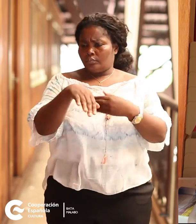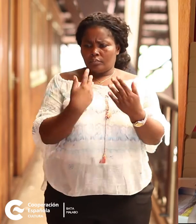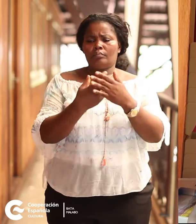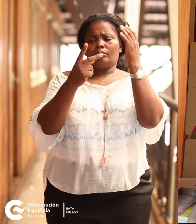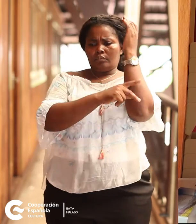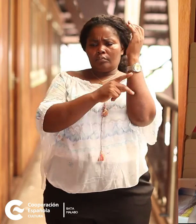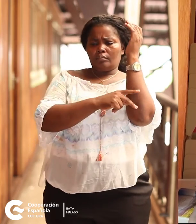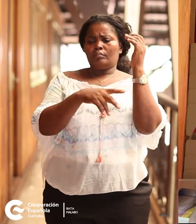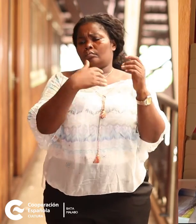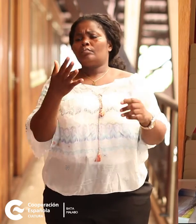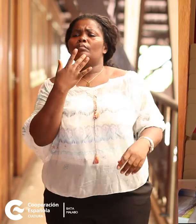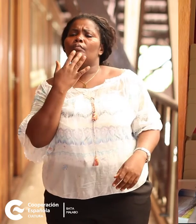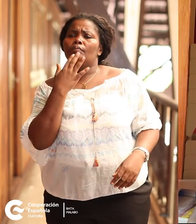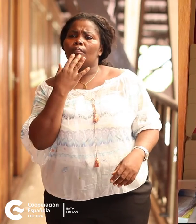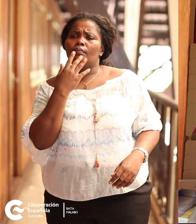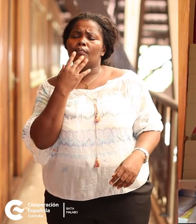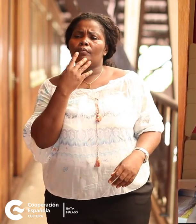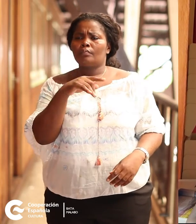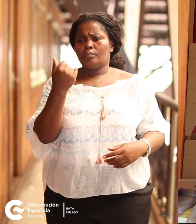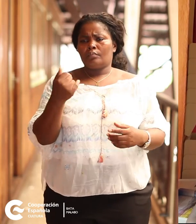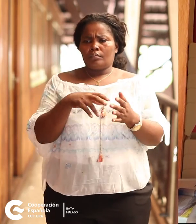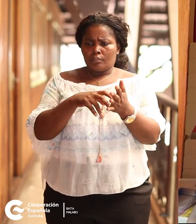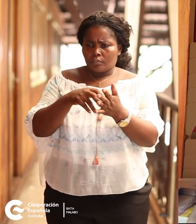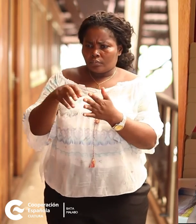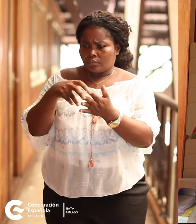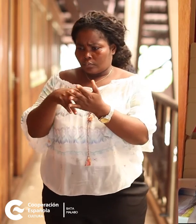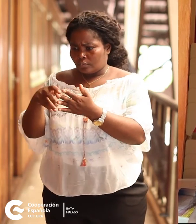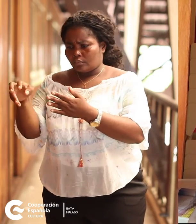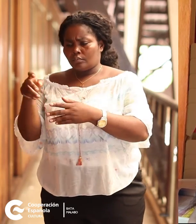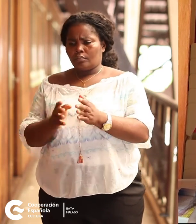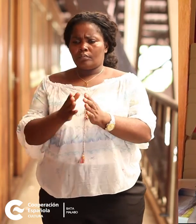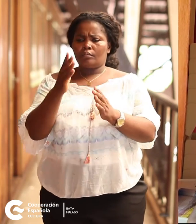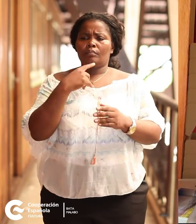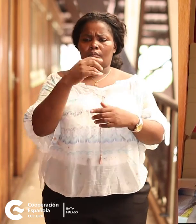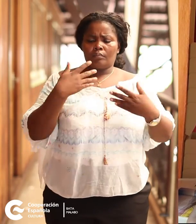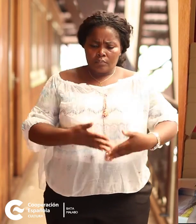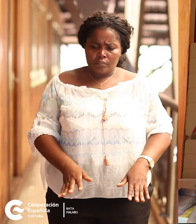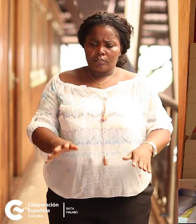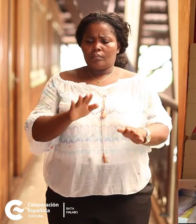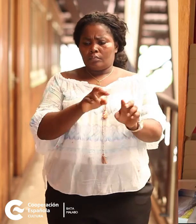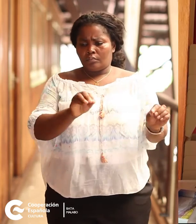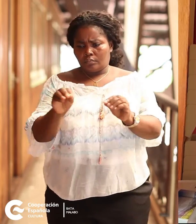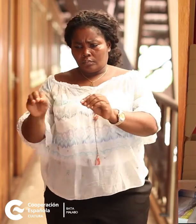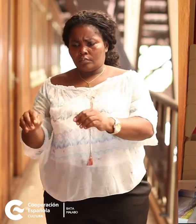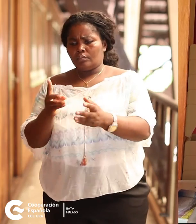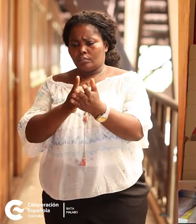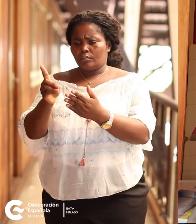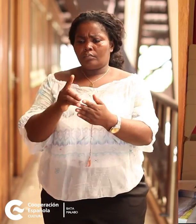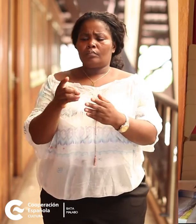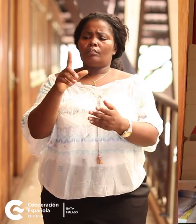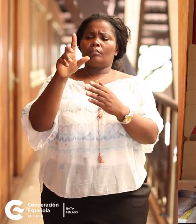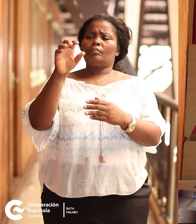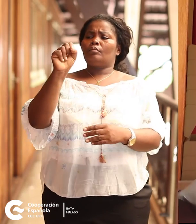Por todo el país, la gente de color se unió en marchas kilométricas. Había nacido el movimiento por los